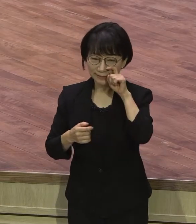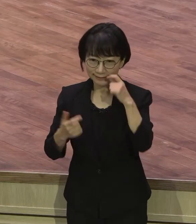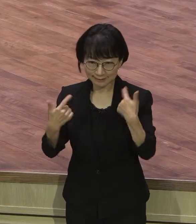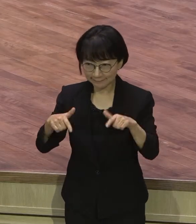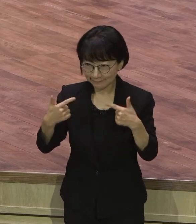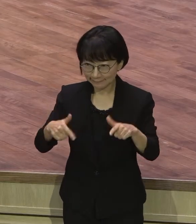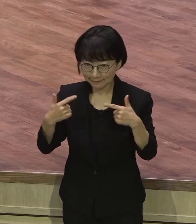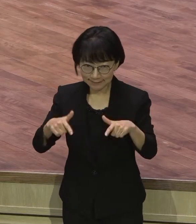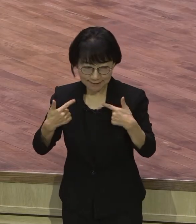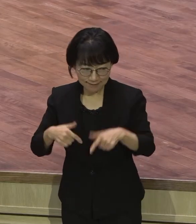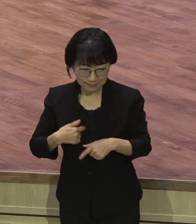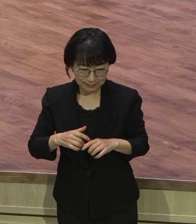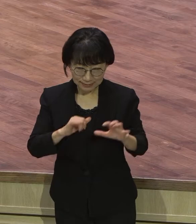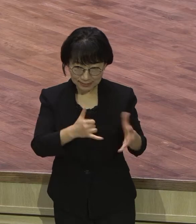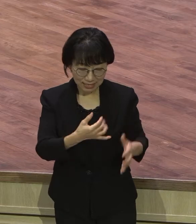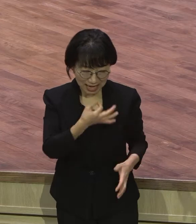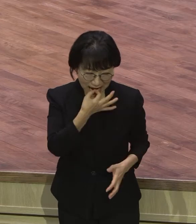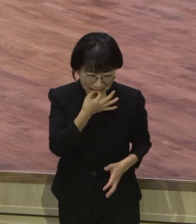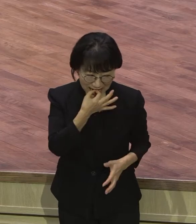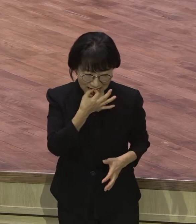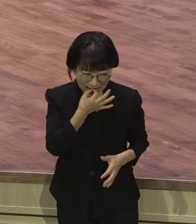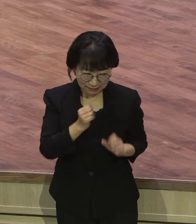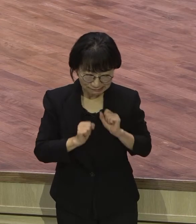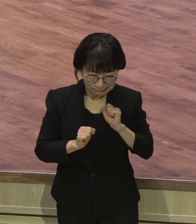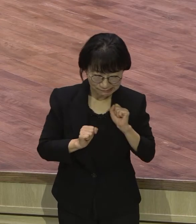세상 욕심으로 꽉 차가지고.